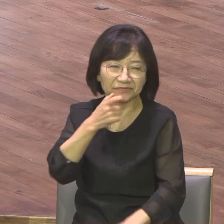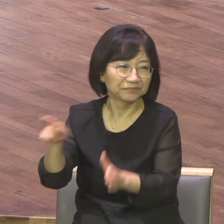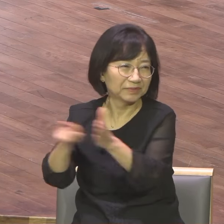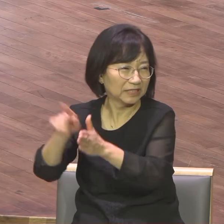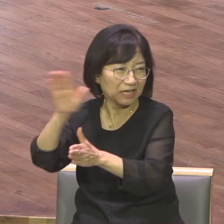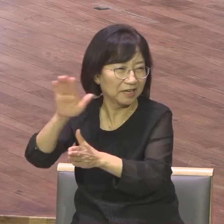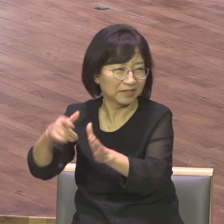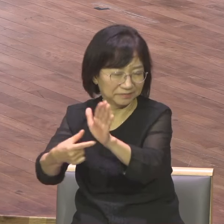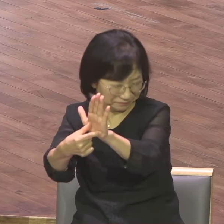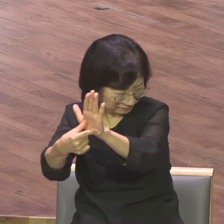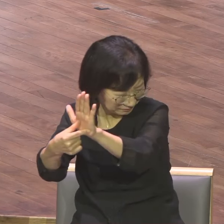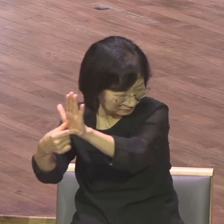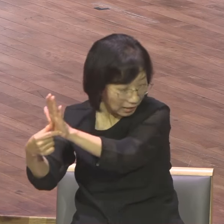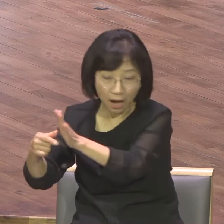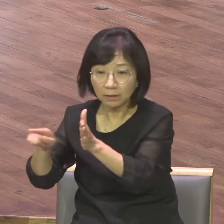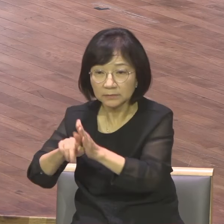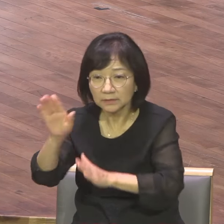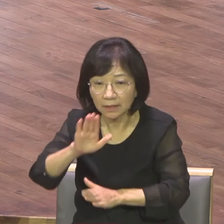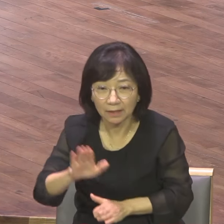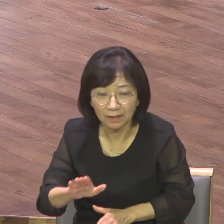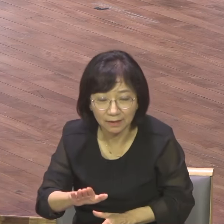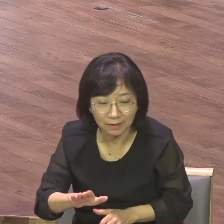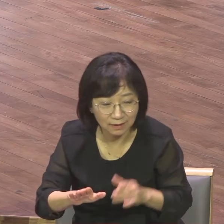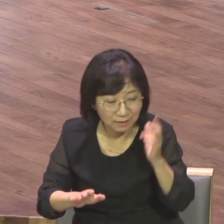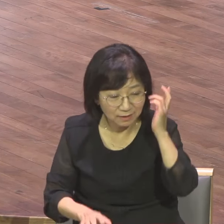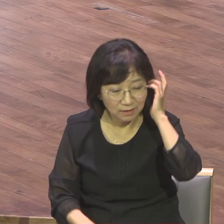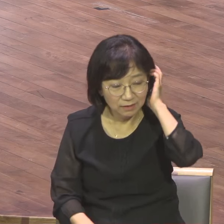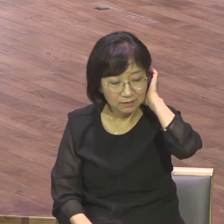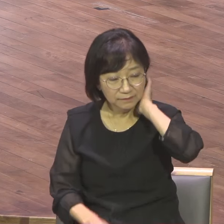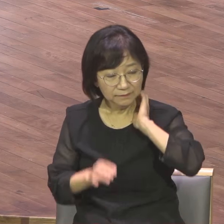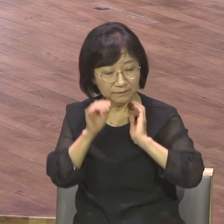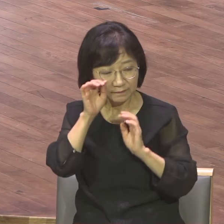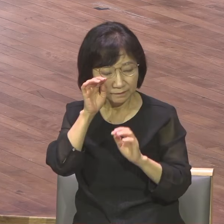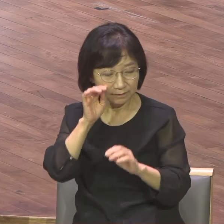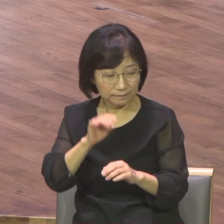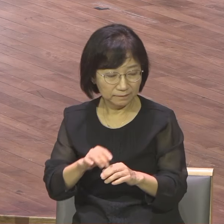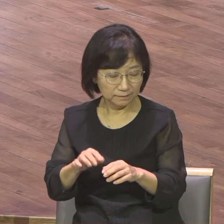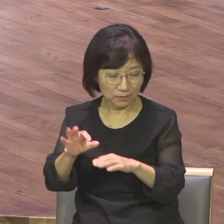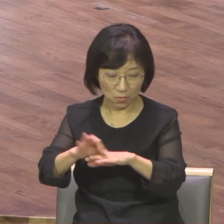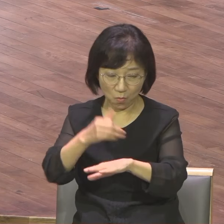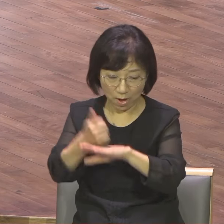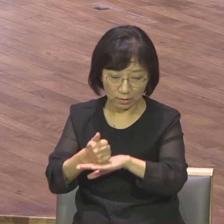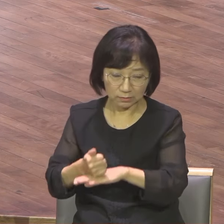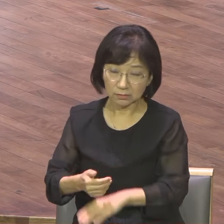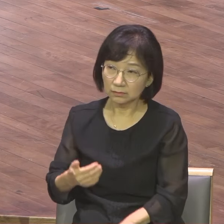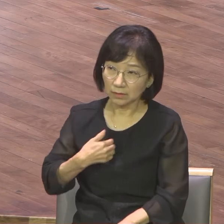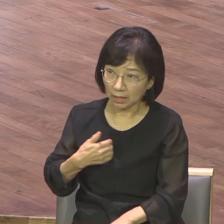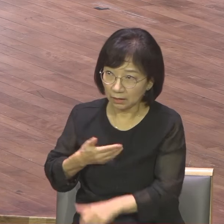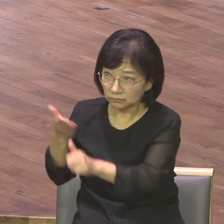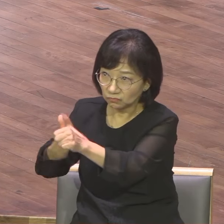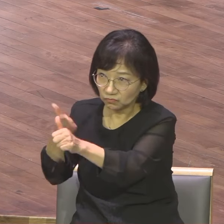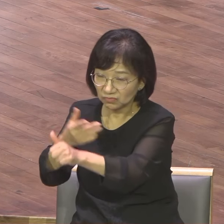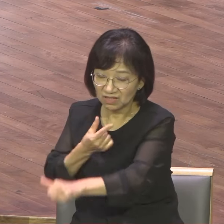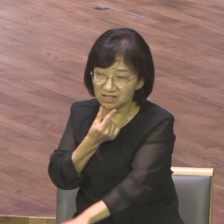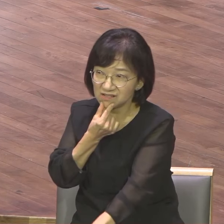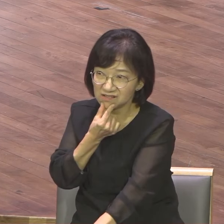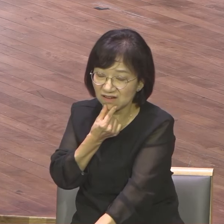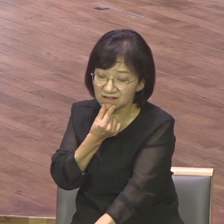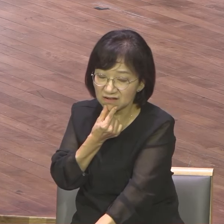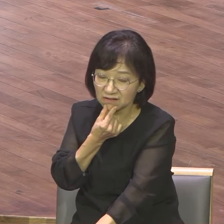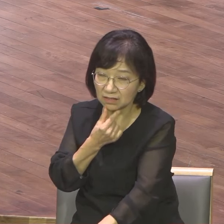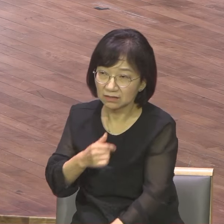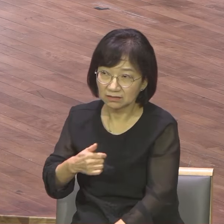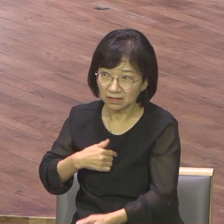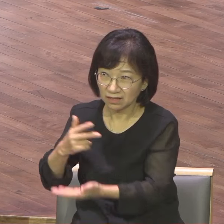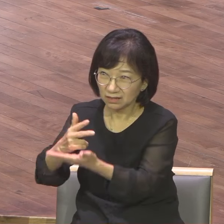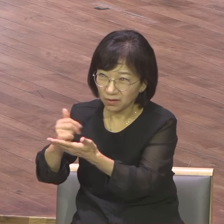믿어요. 12절 보세요. 아스가 이르되 나는 구하지 아니하겠나이다. 나는 여호와를